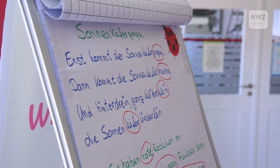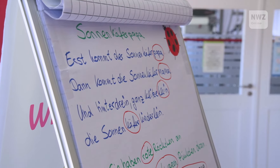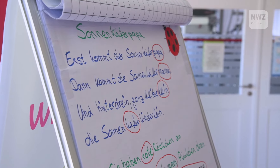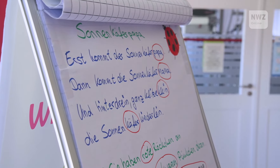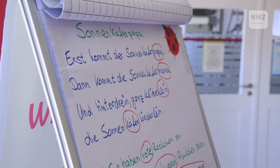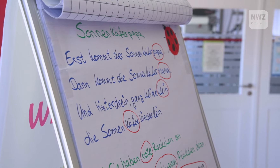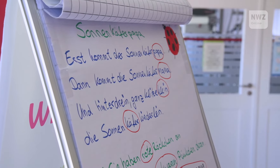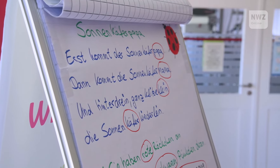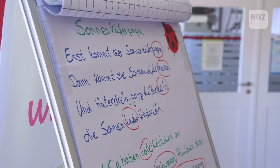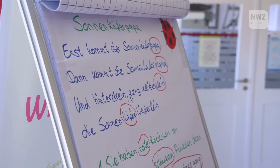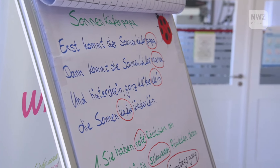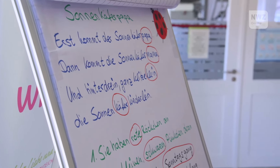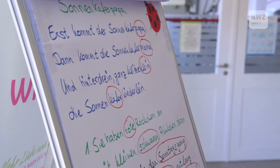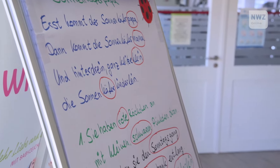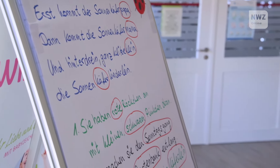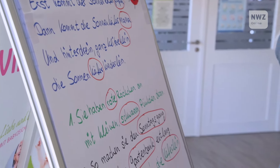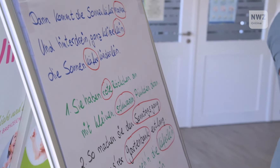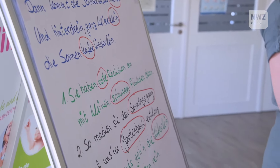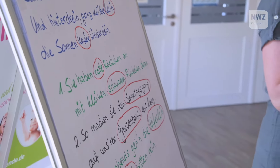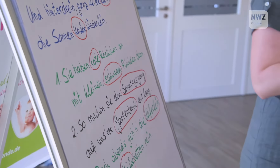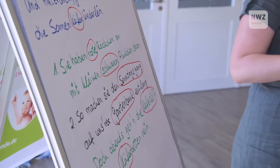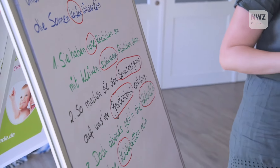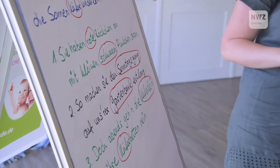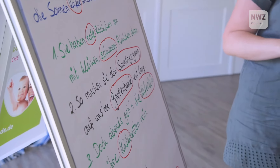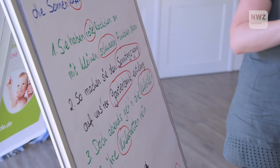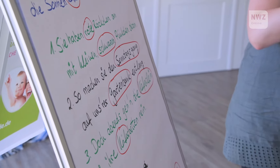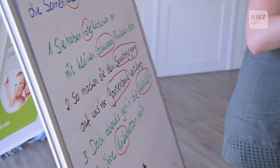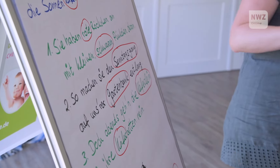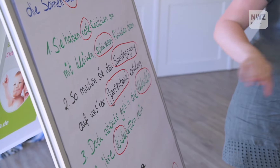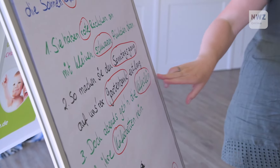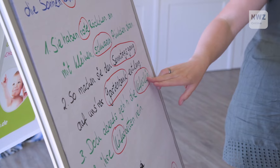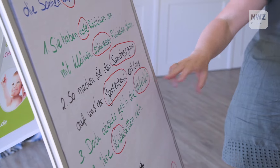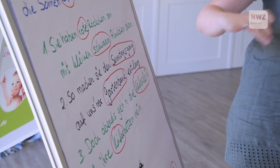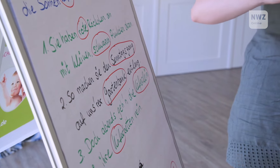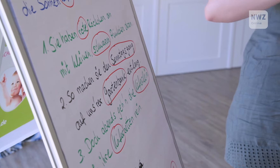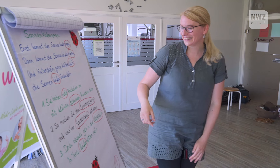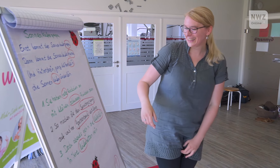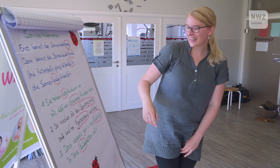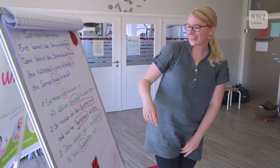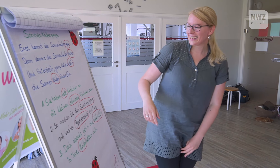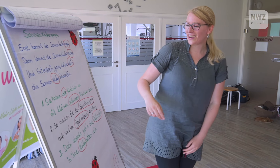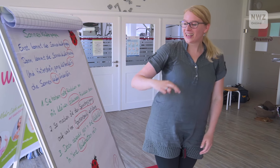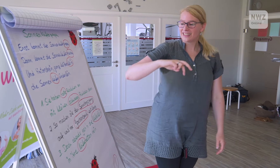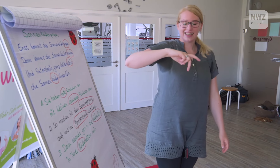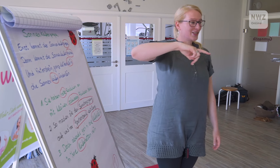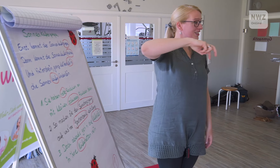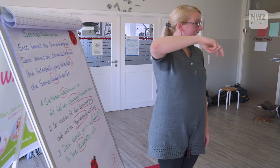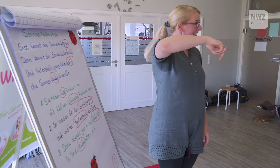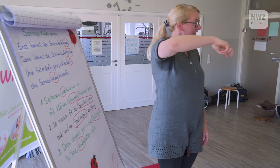deutschen Gebärdensprache, also die schon offiziell auch genutzt werden, aber halt nur einzelne Zeichen, nicht die Grammatik dazu. Immer lautsprachbegleitend. Ne? Also wir